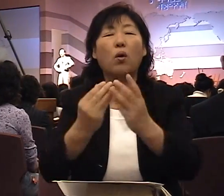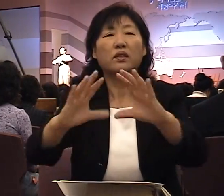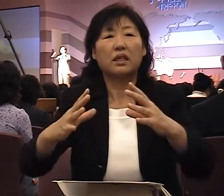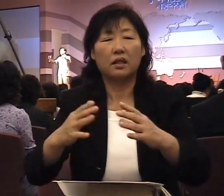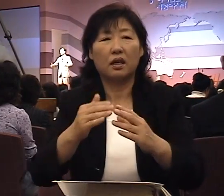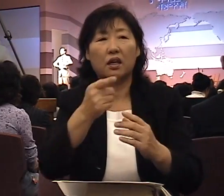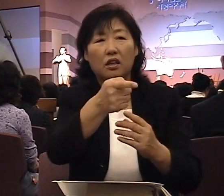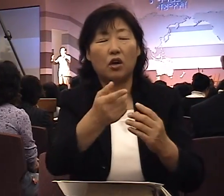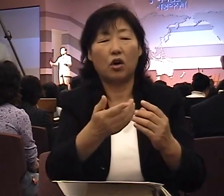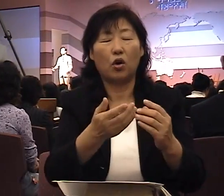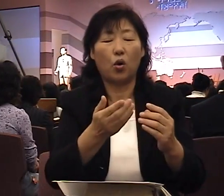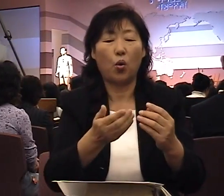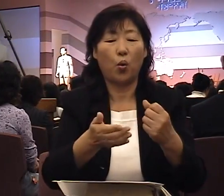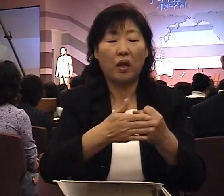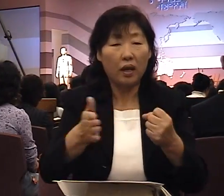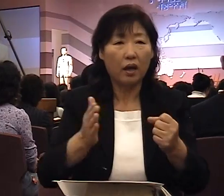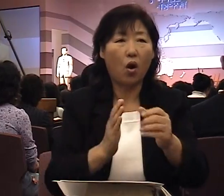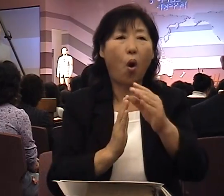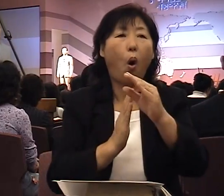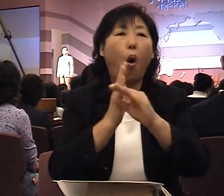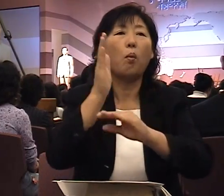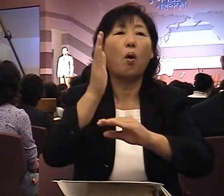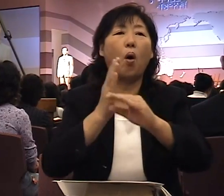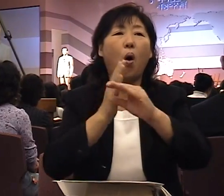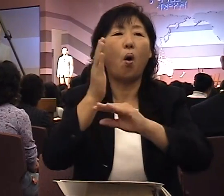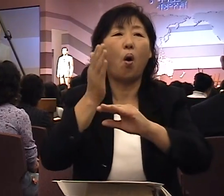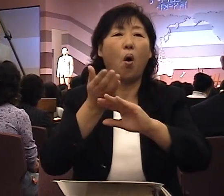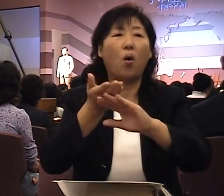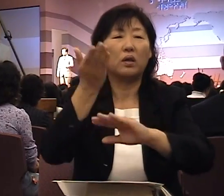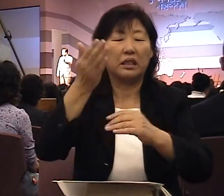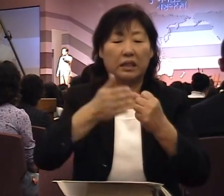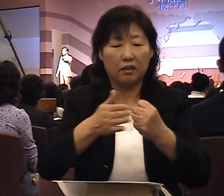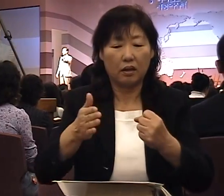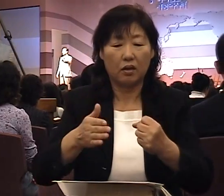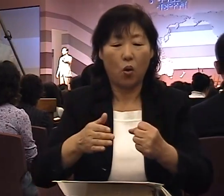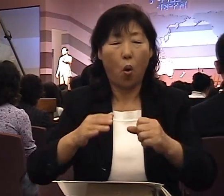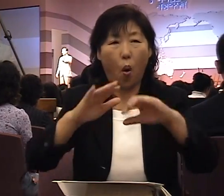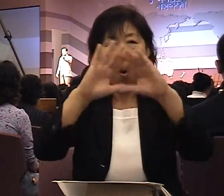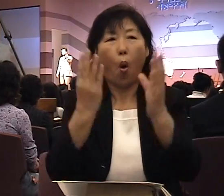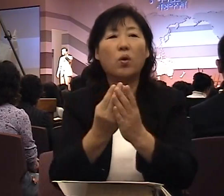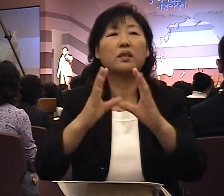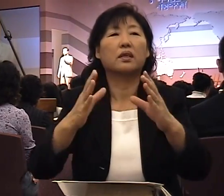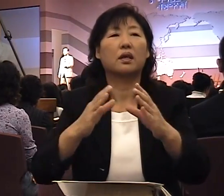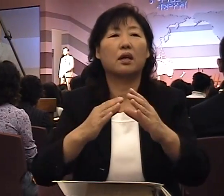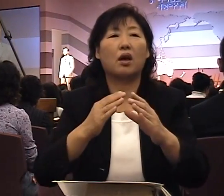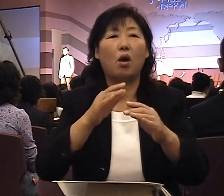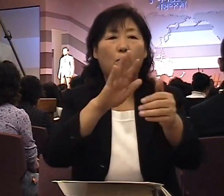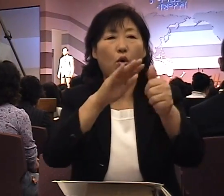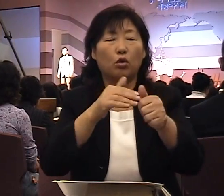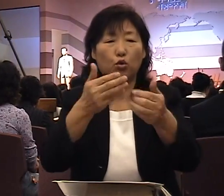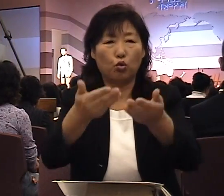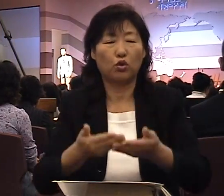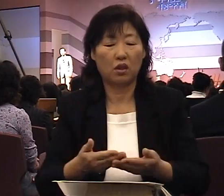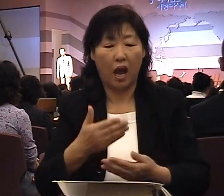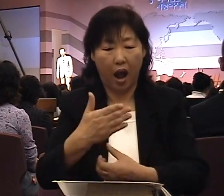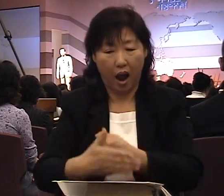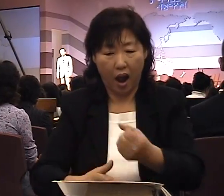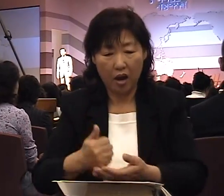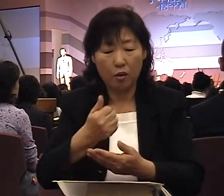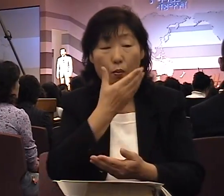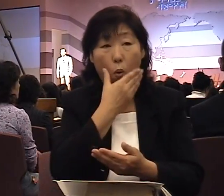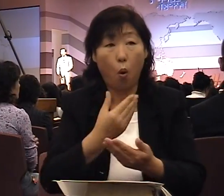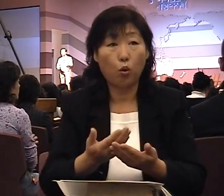인하여서 overflowing하는 그 복으로 온 세상이 복을 받습니다. 불러주시는 하나님, 복 주시는 하나님,